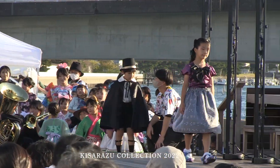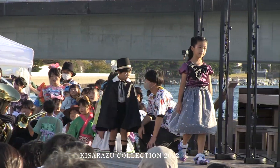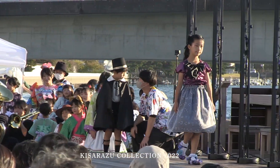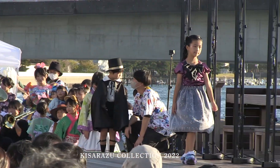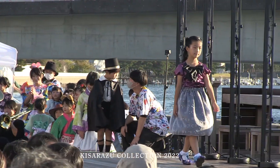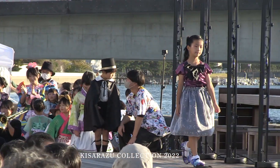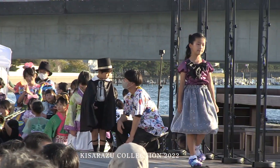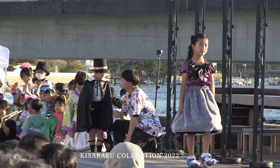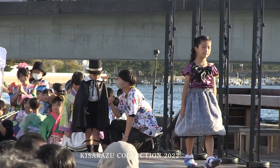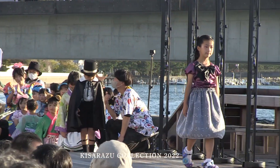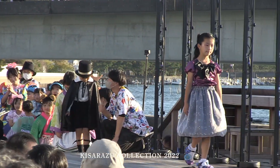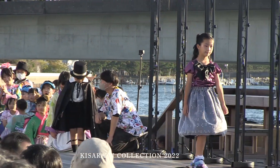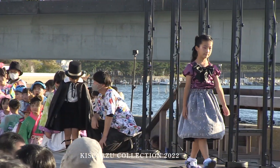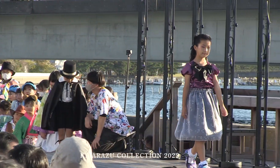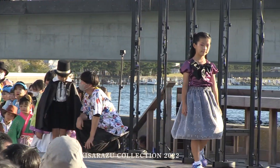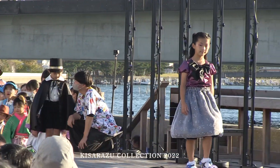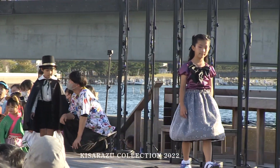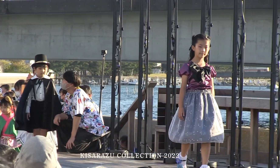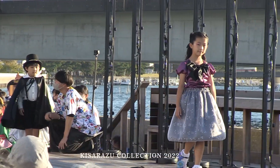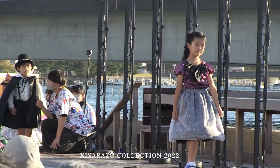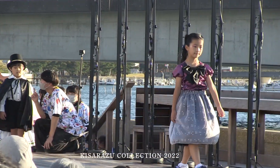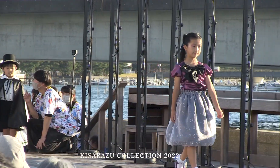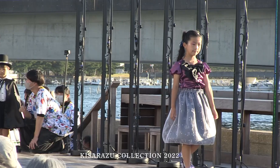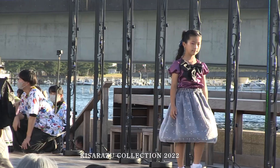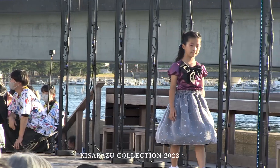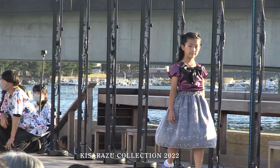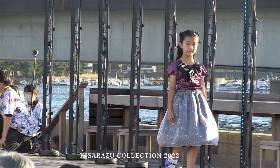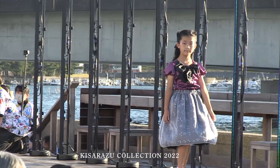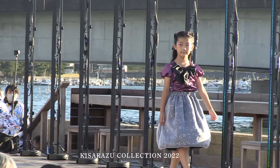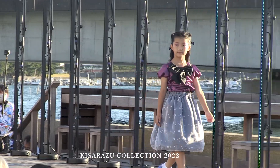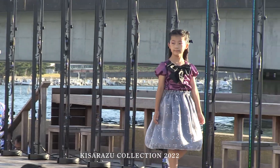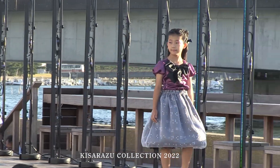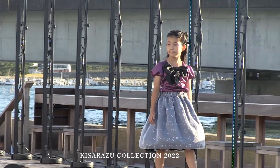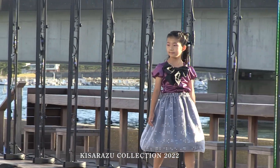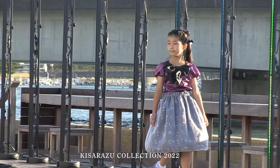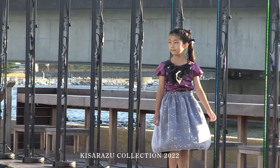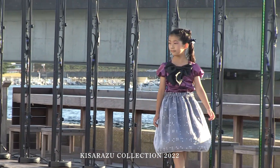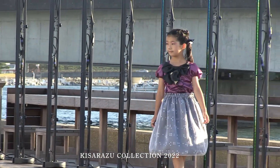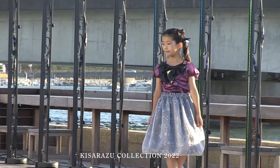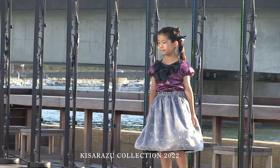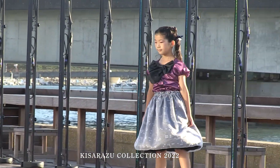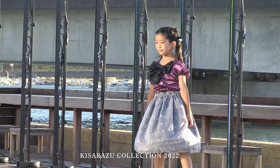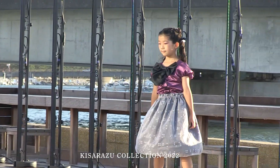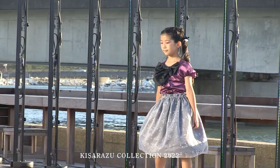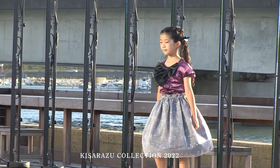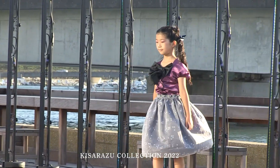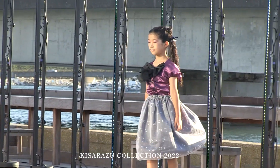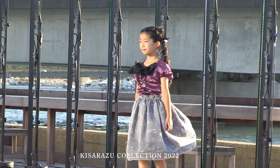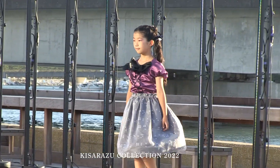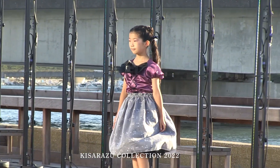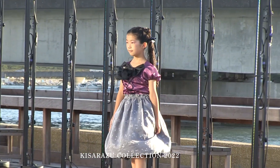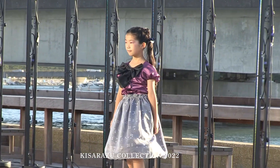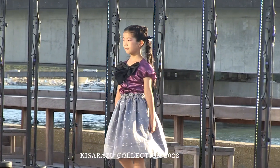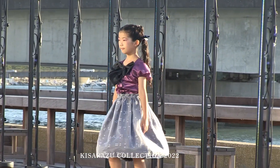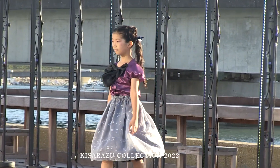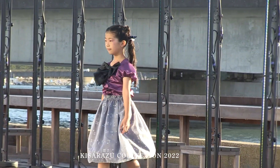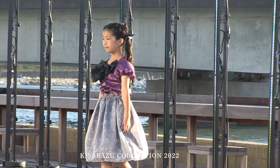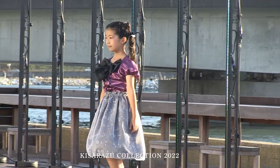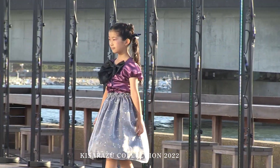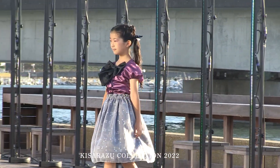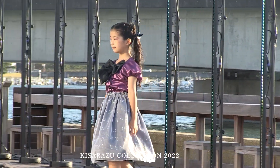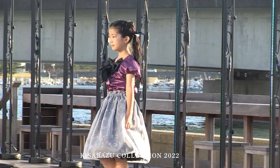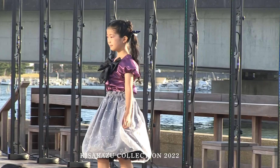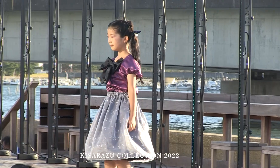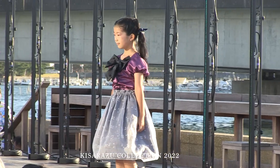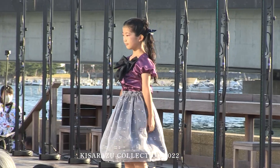つつみれいなちゃん、波岡小学校3年生。ファッションショーに出演できて